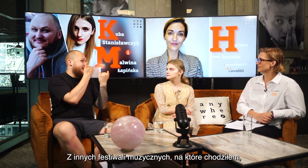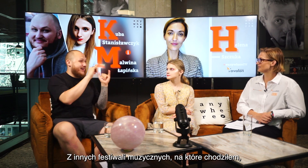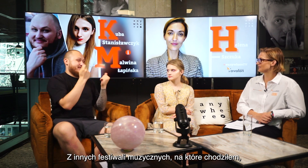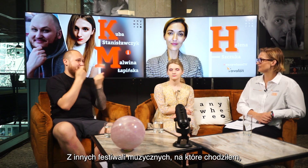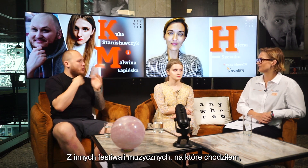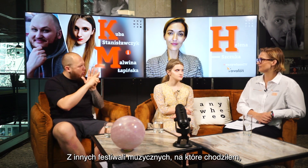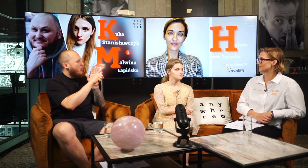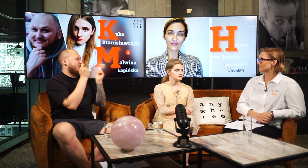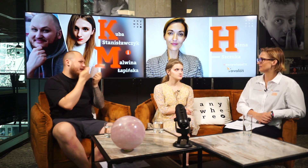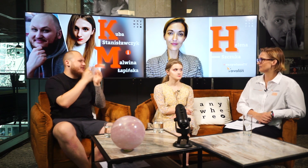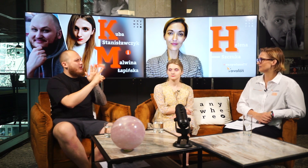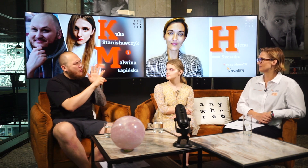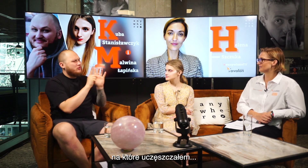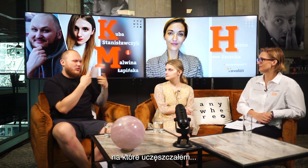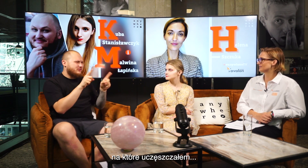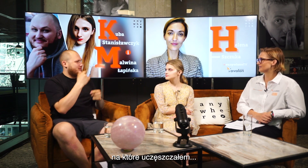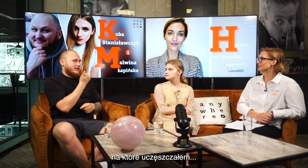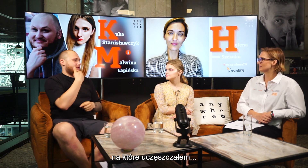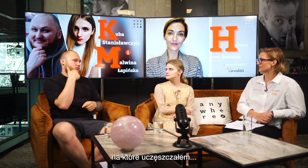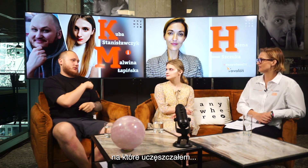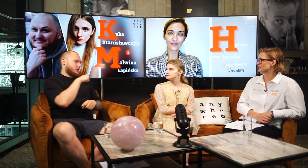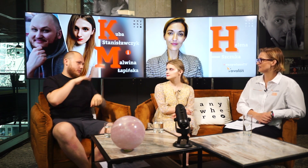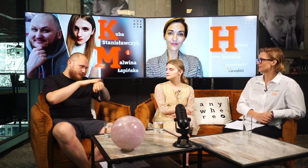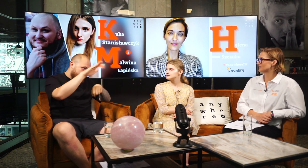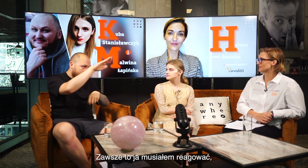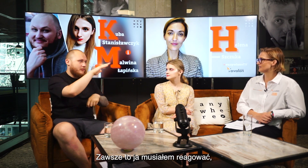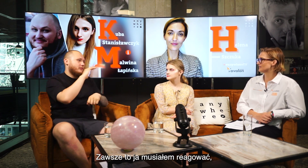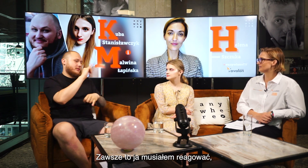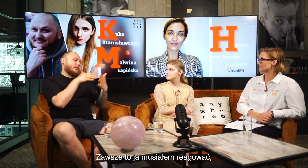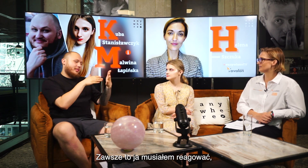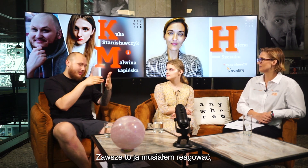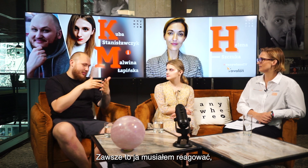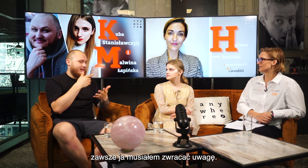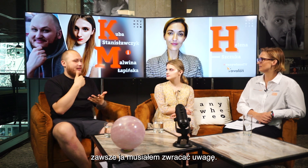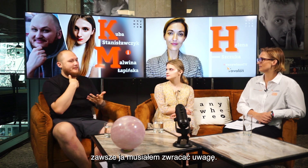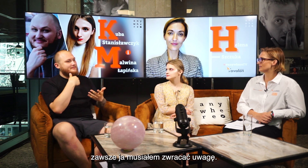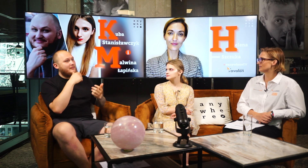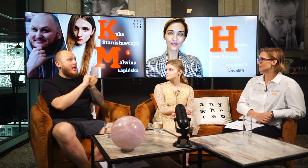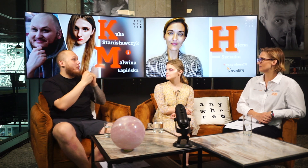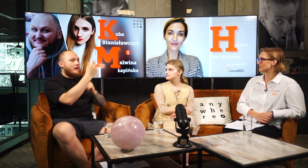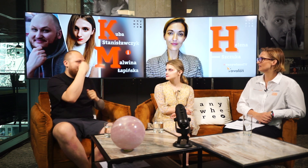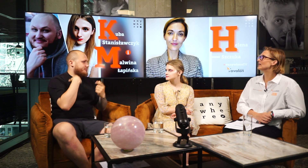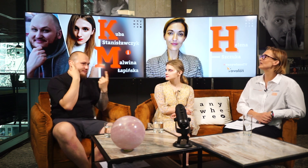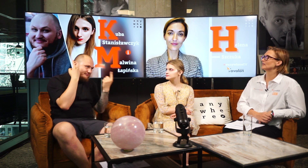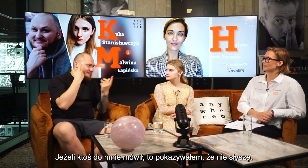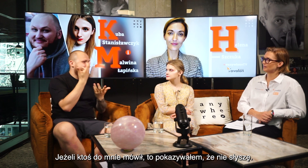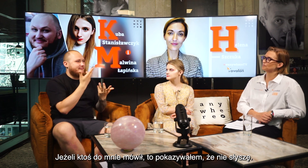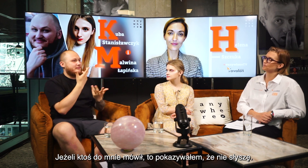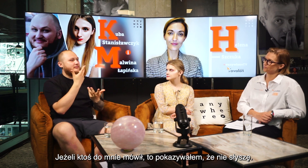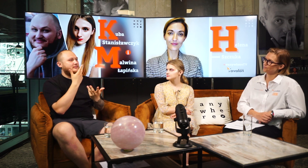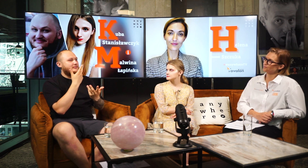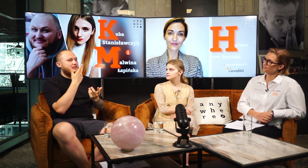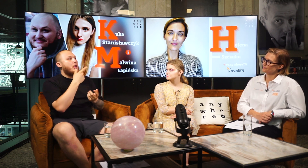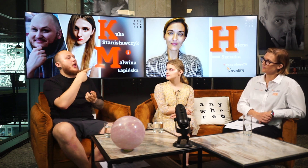jedyne moje pozytywne doświadczenie z innych festiwali, na które chodziłem, na które uczęszczałem muzyczne. Zawsze to ja musiałem reagować, zawsze ja musiałem gdzieś tam zwracać uwagę. Okay. Jeżeli